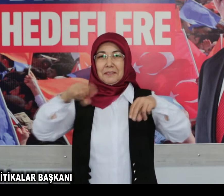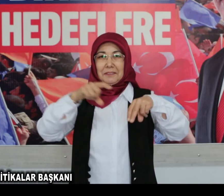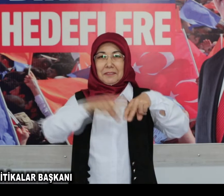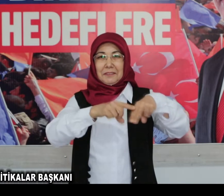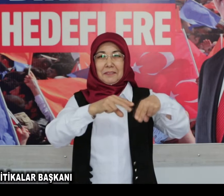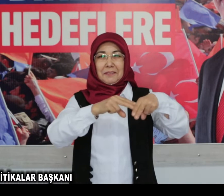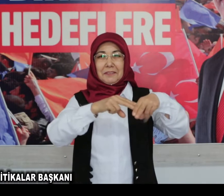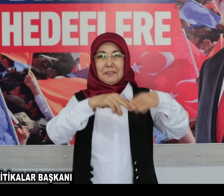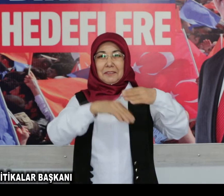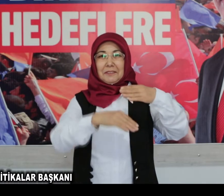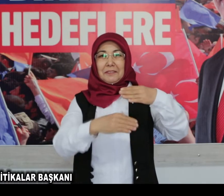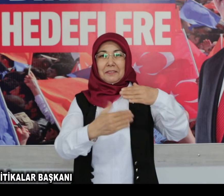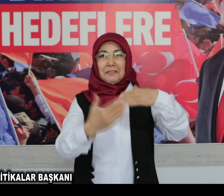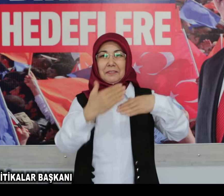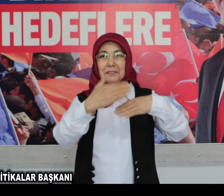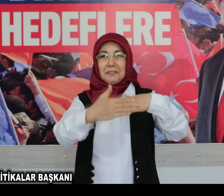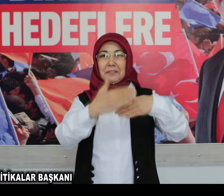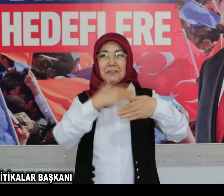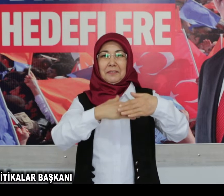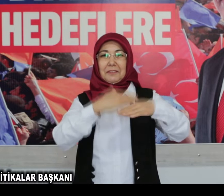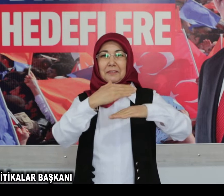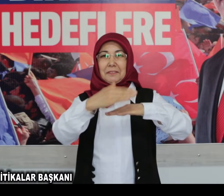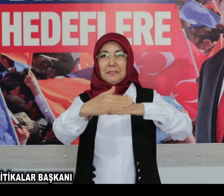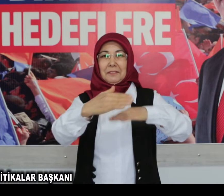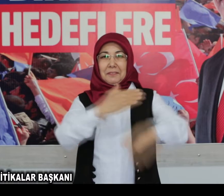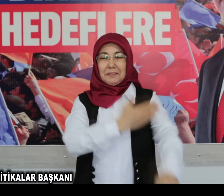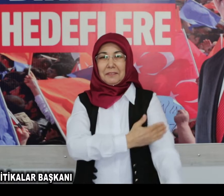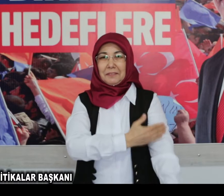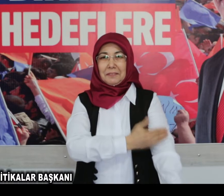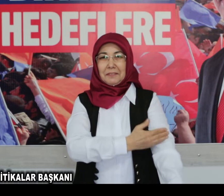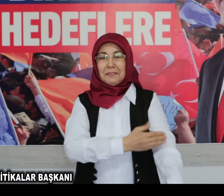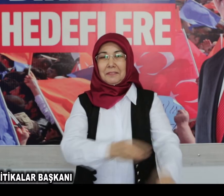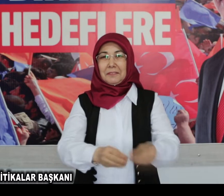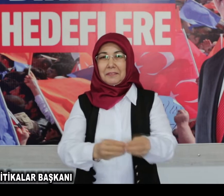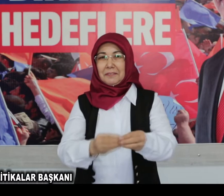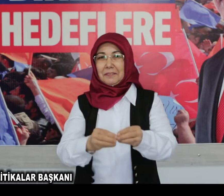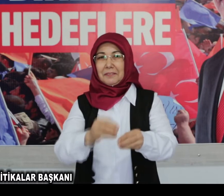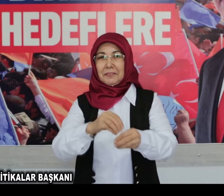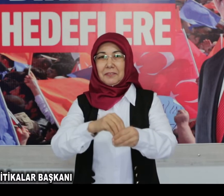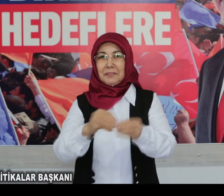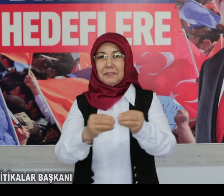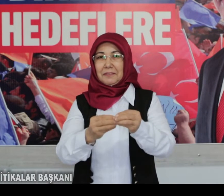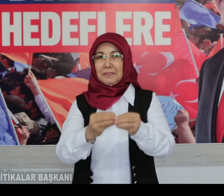samimiyet, gayret ve AK Parti. Önce millet, memleket, derdine